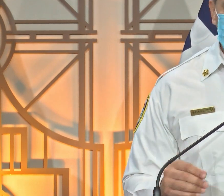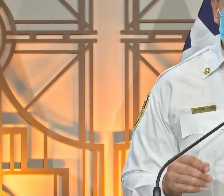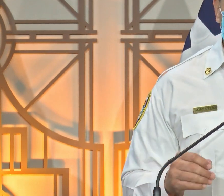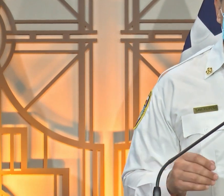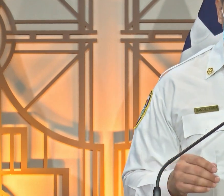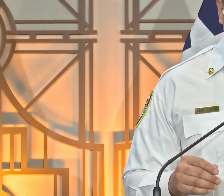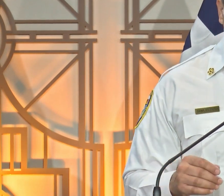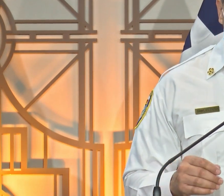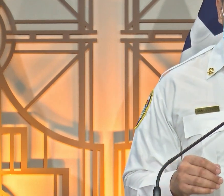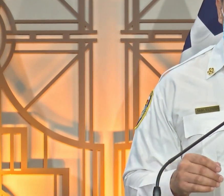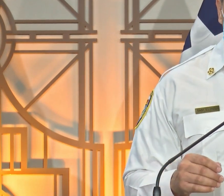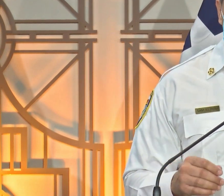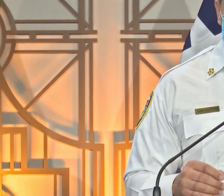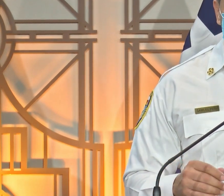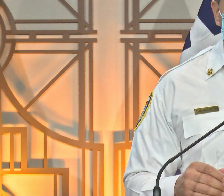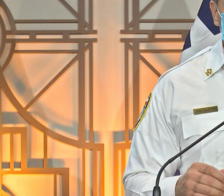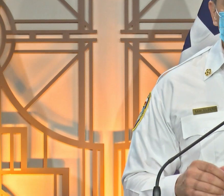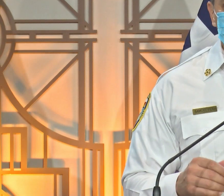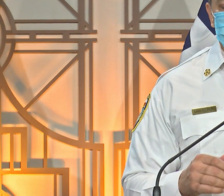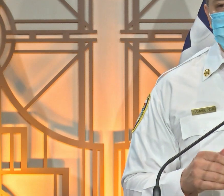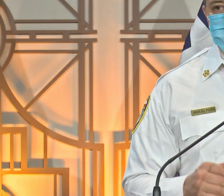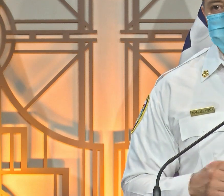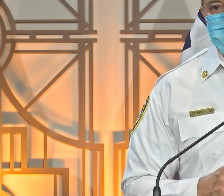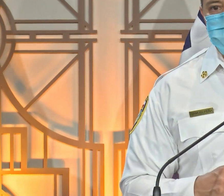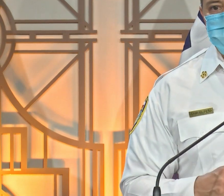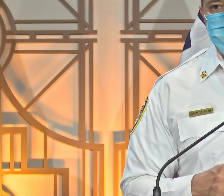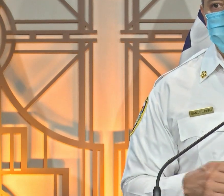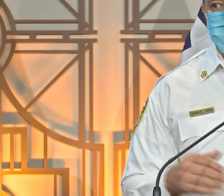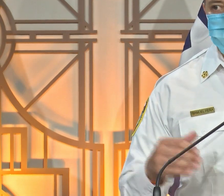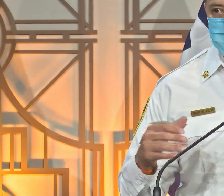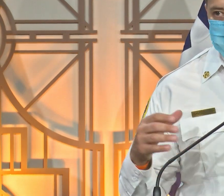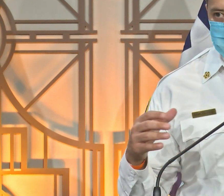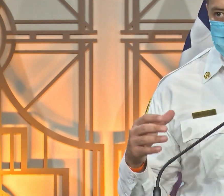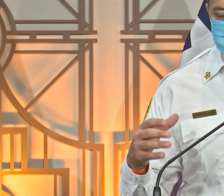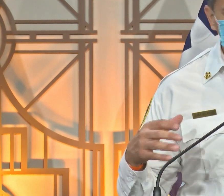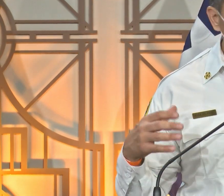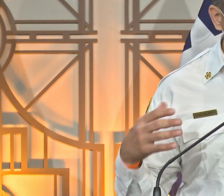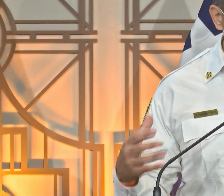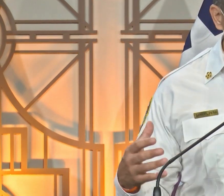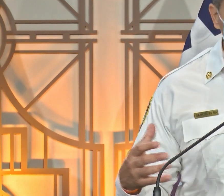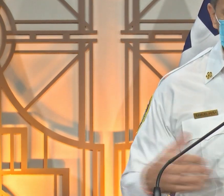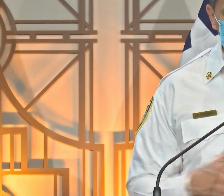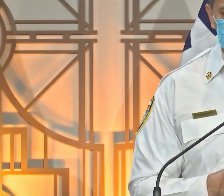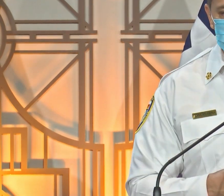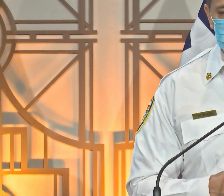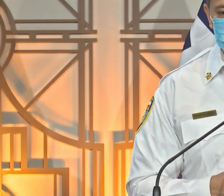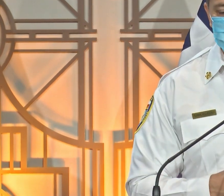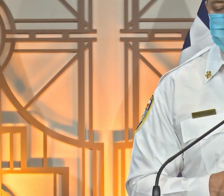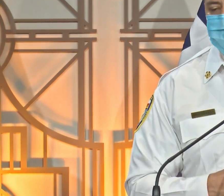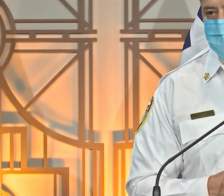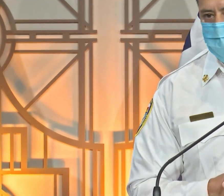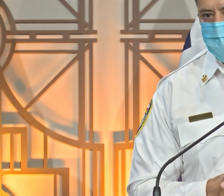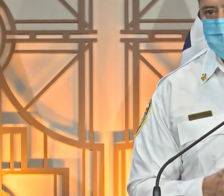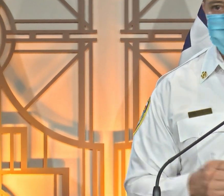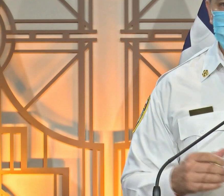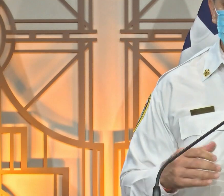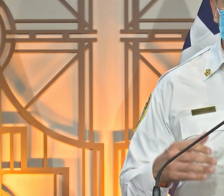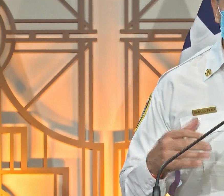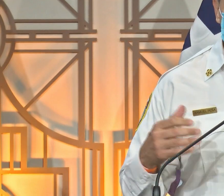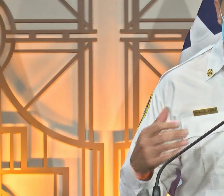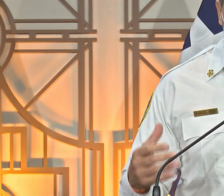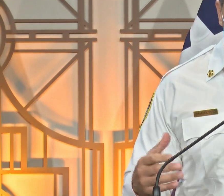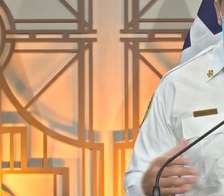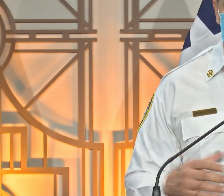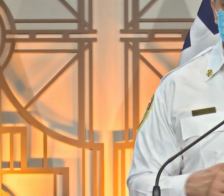enfermedades. Lo que queremos comentar es que estos centros, si hay un incidente